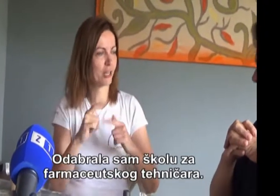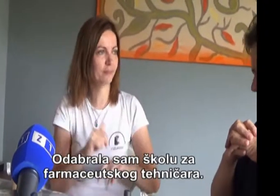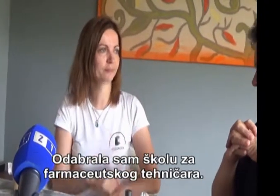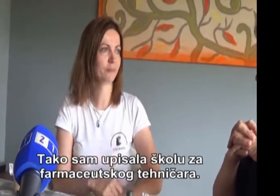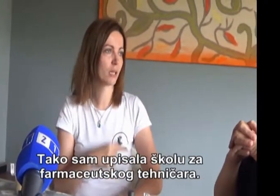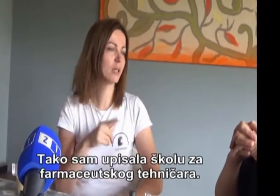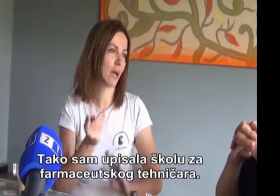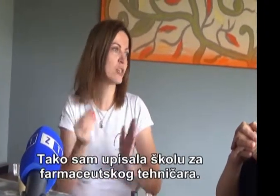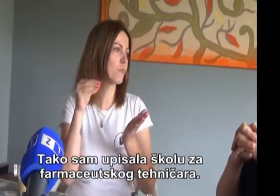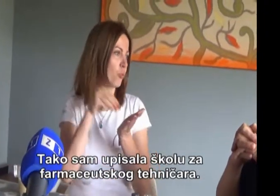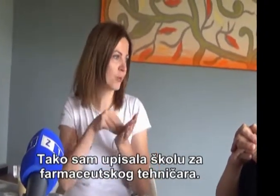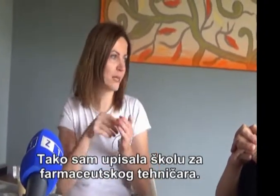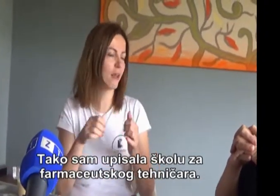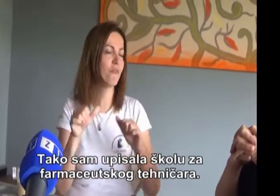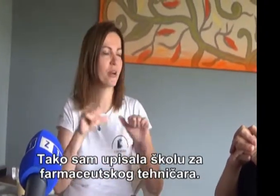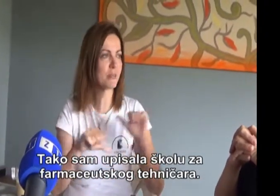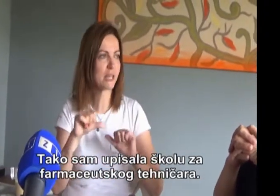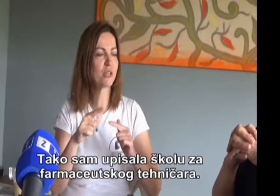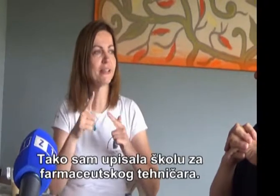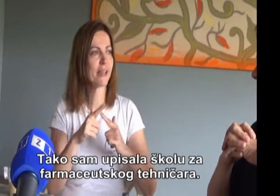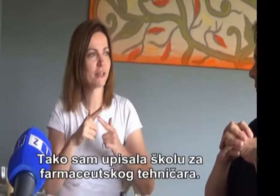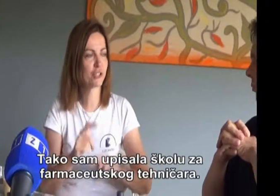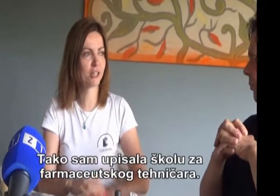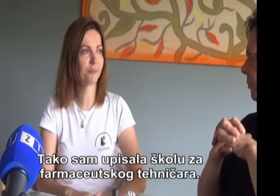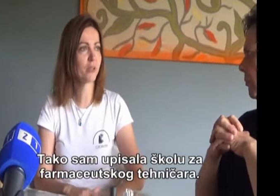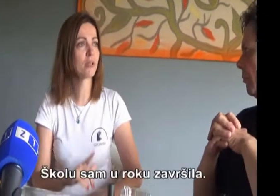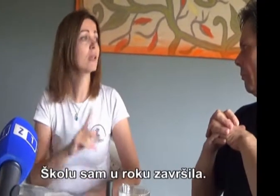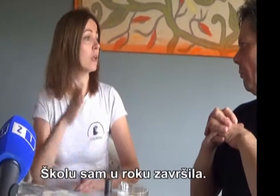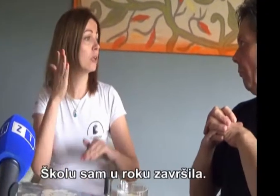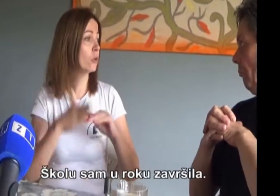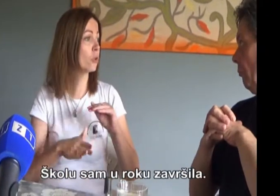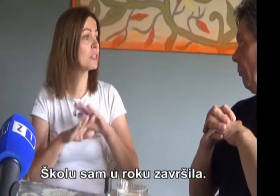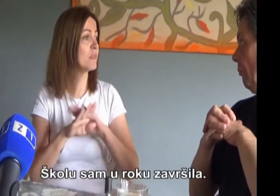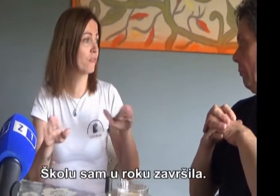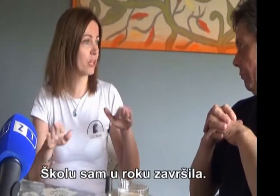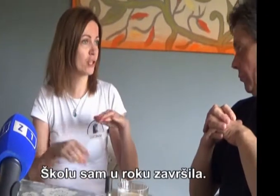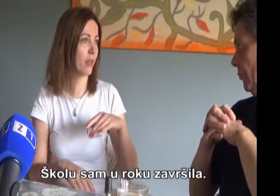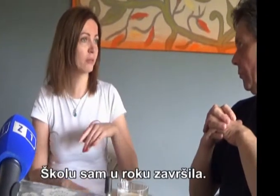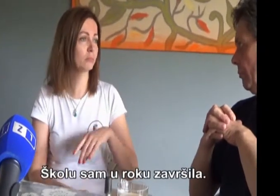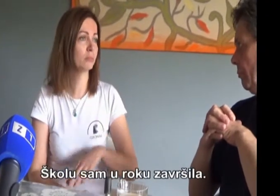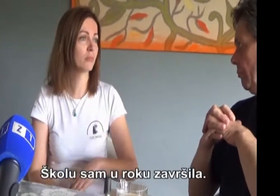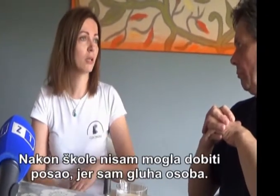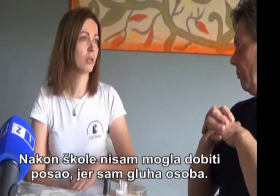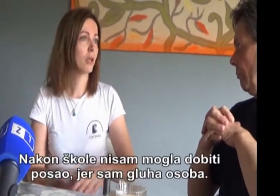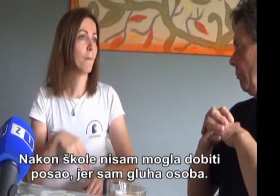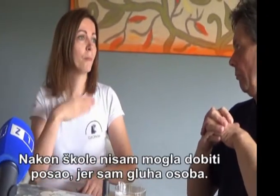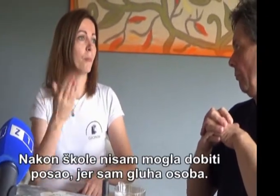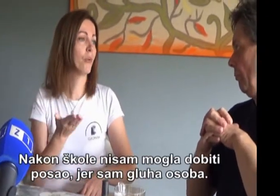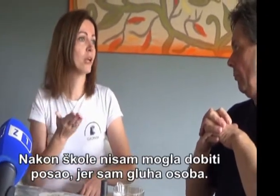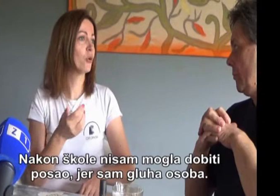tehničar. I tako sam upisala farmaceutski tehničar. I u roku sam se prošila. Pored